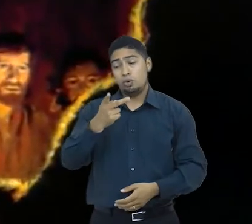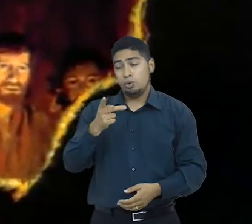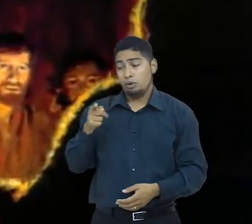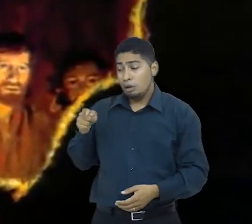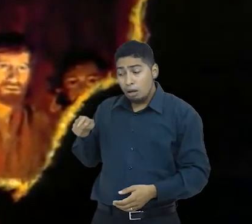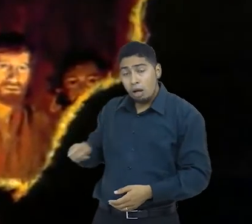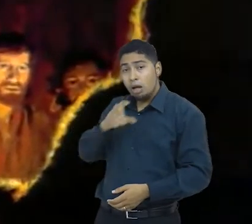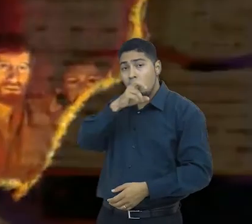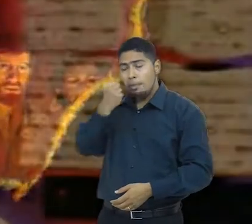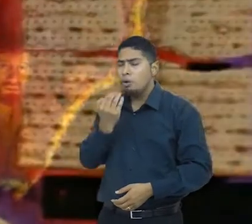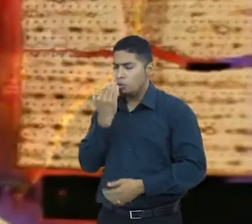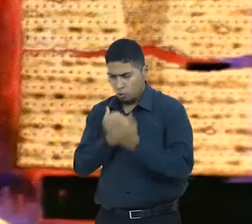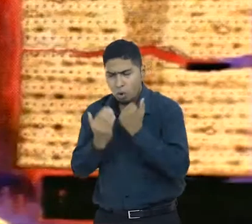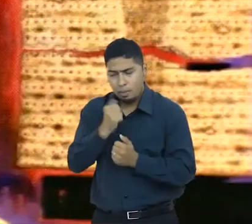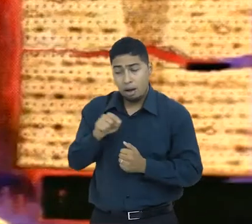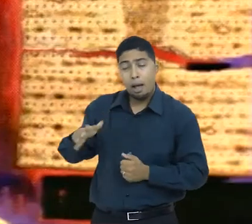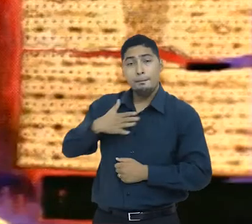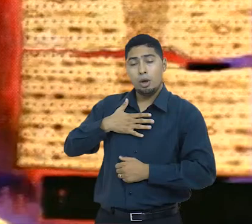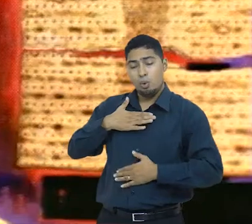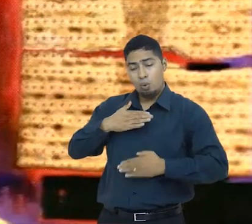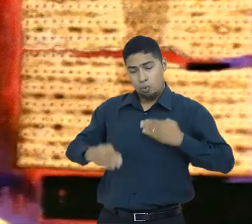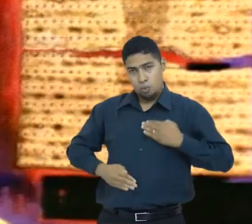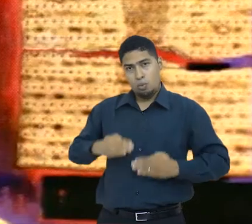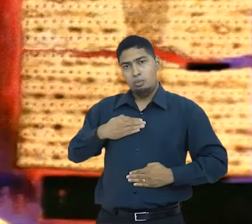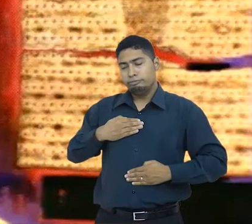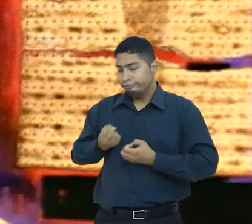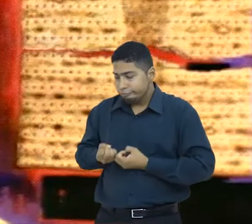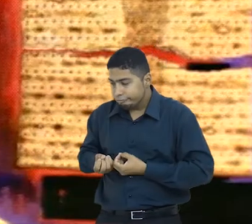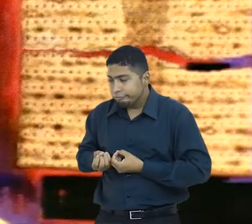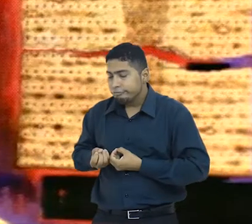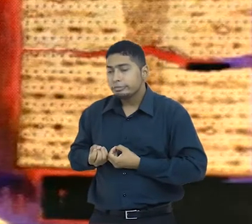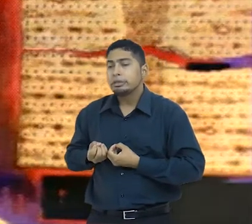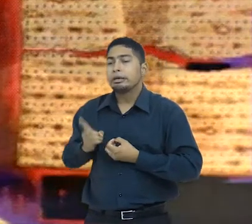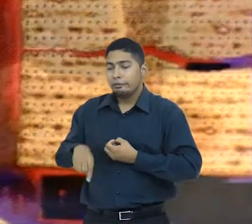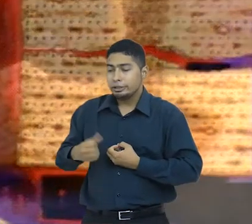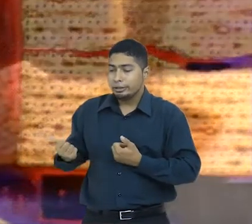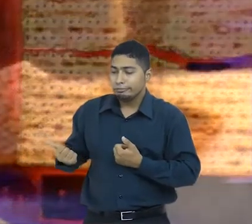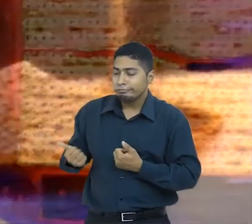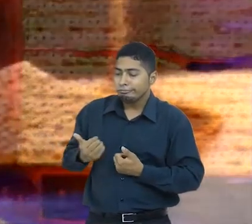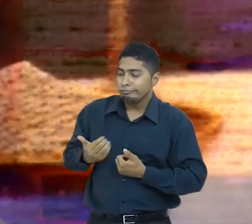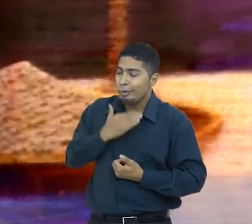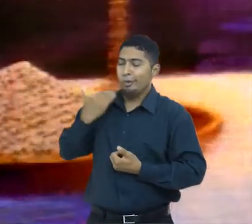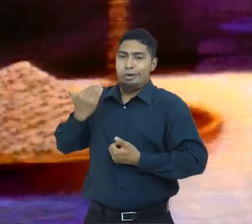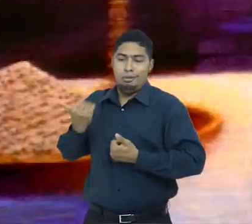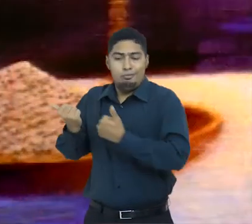os discípulos, dizendo: Peguem e comam. Isto é o meu corpo que será entregue por causa de